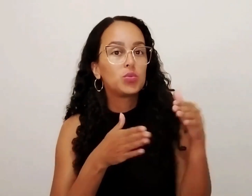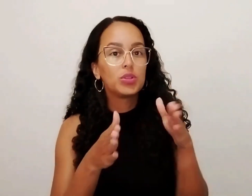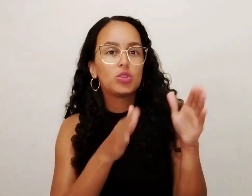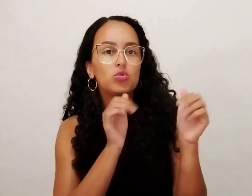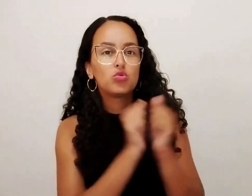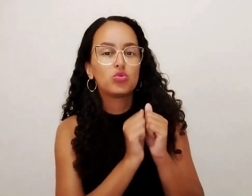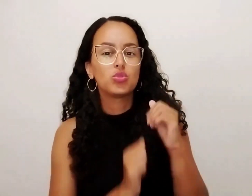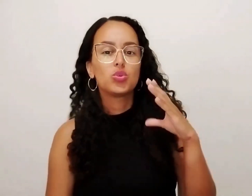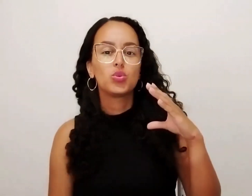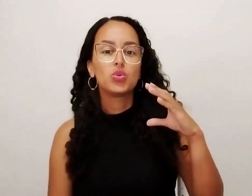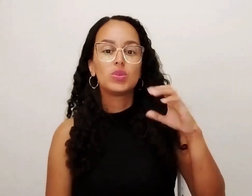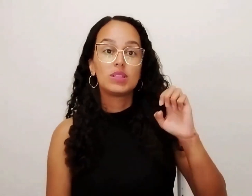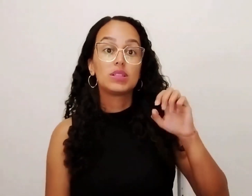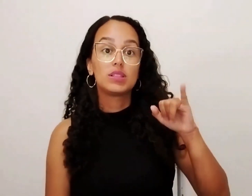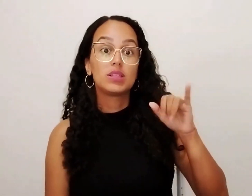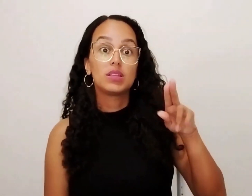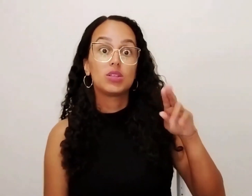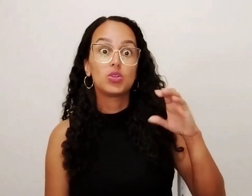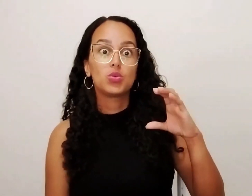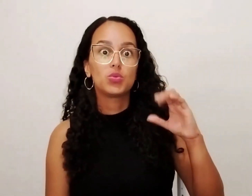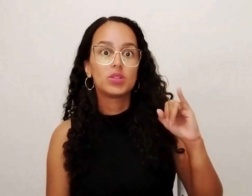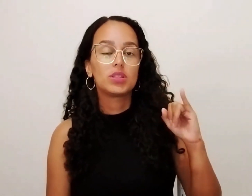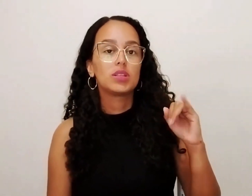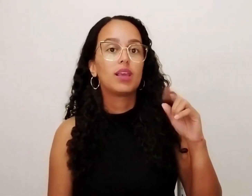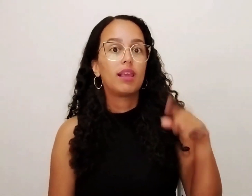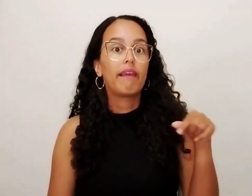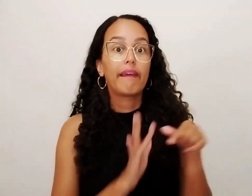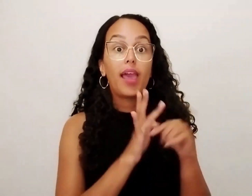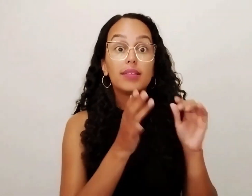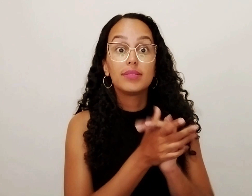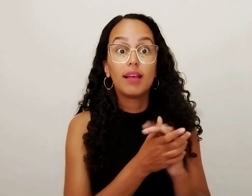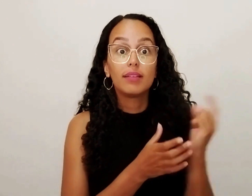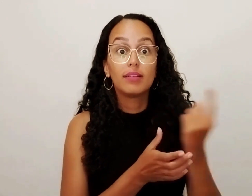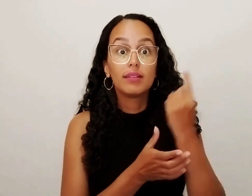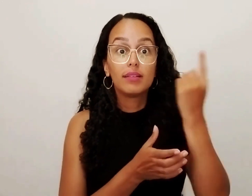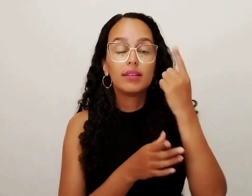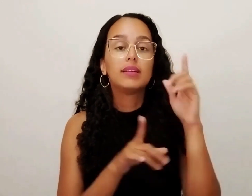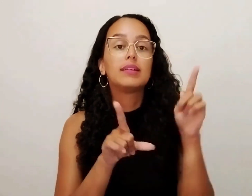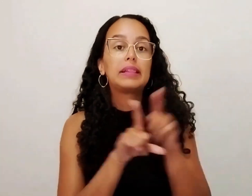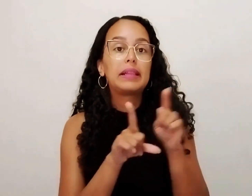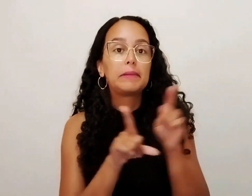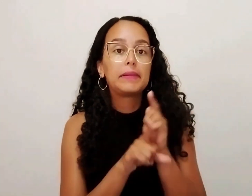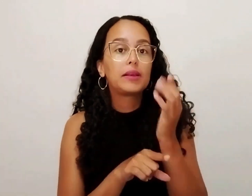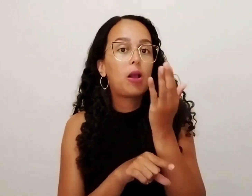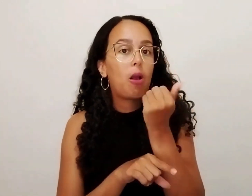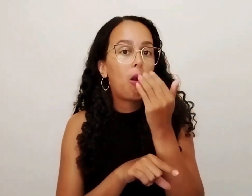Ela captura o herói e o leva à casa para ser servido no jantar.